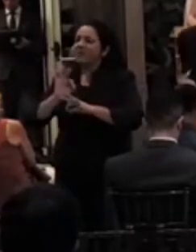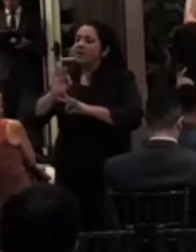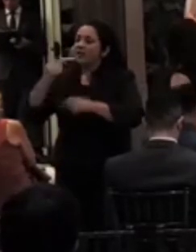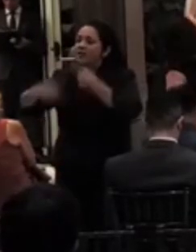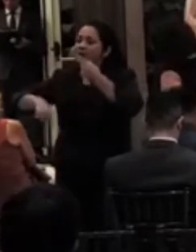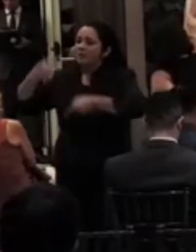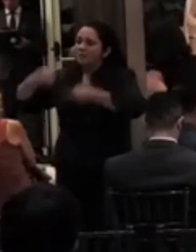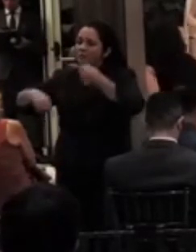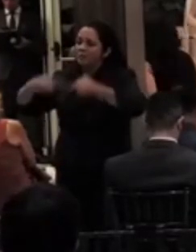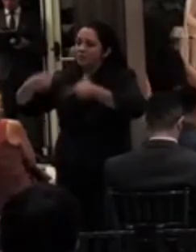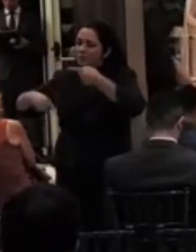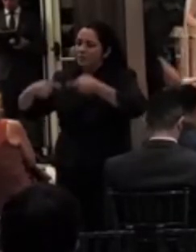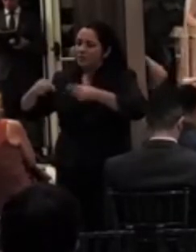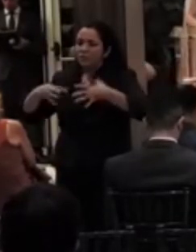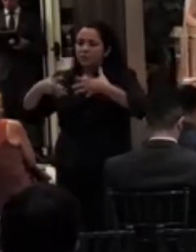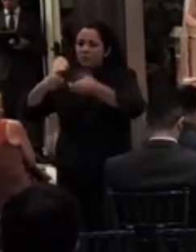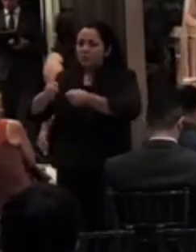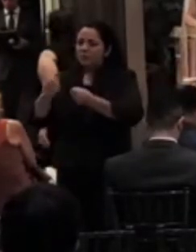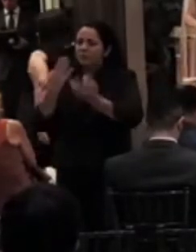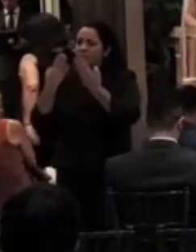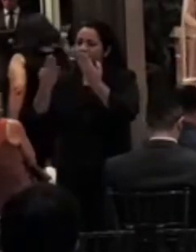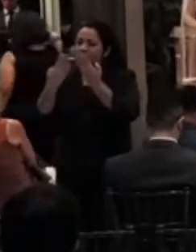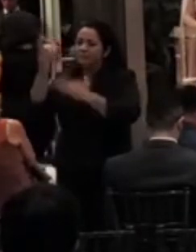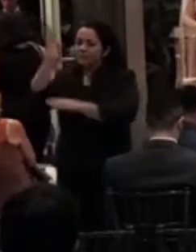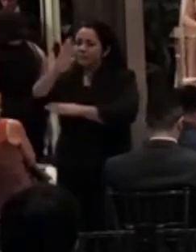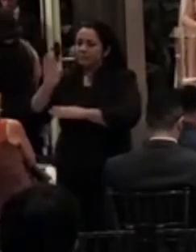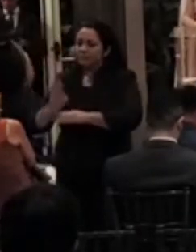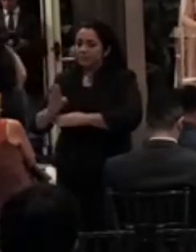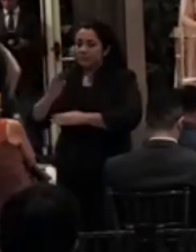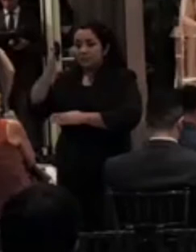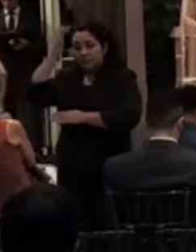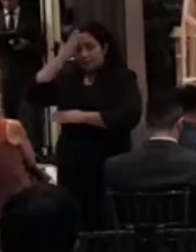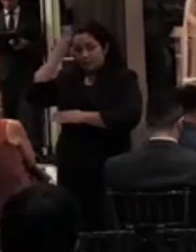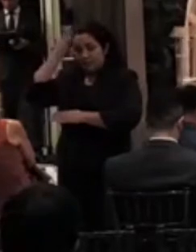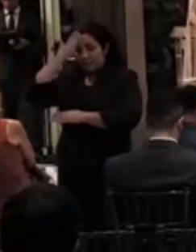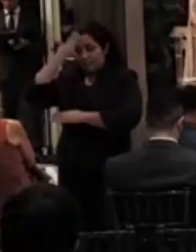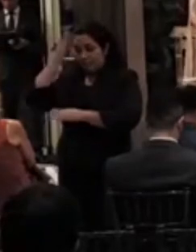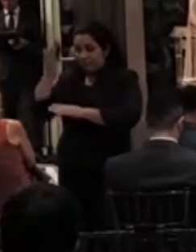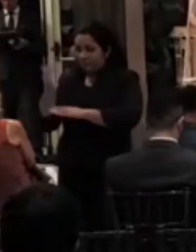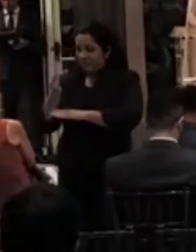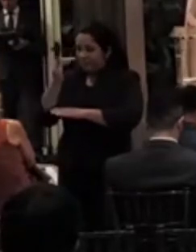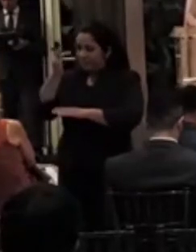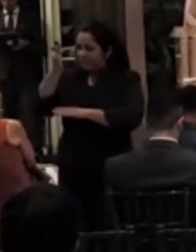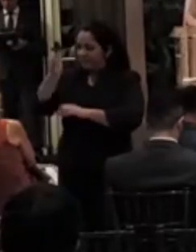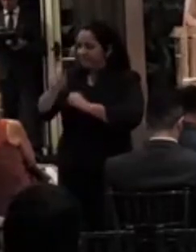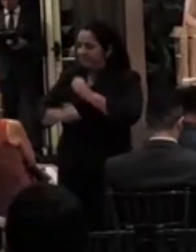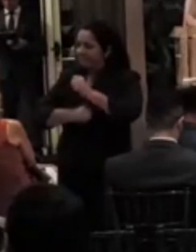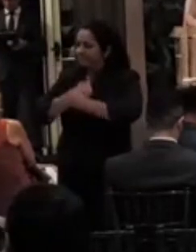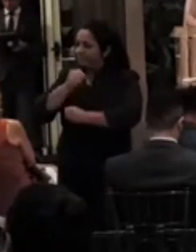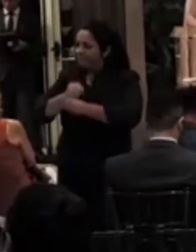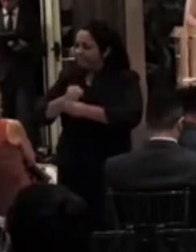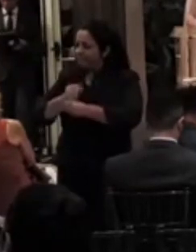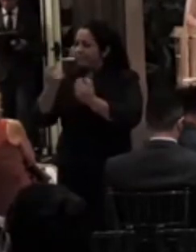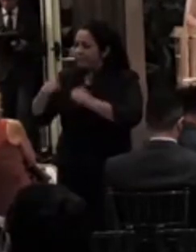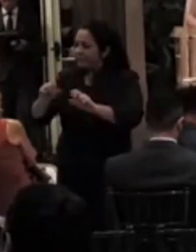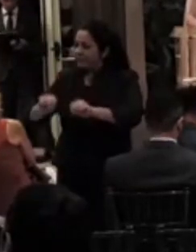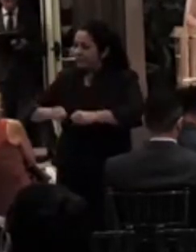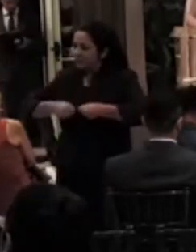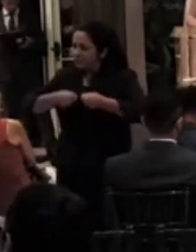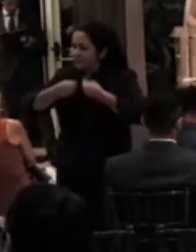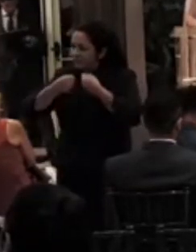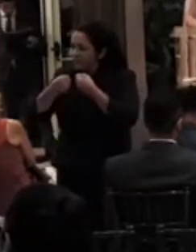psicologia do país. Sabemos que os novos tempos exigirão muito de nós. Daí a